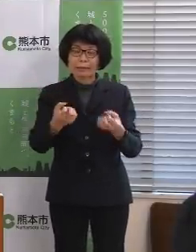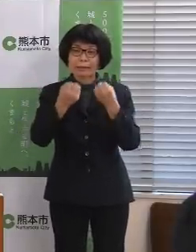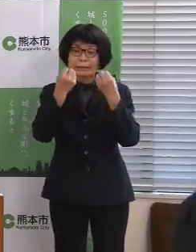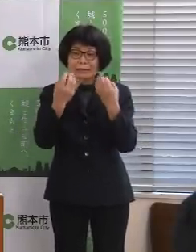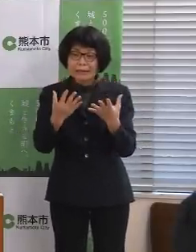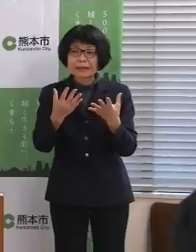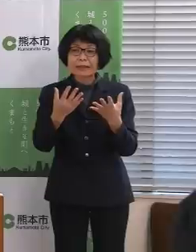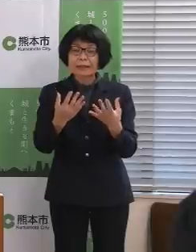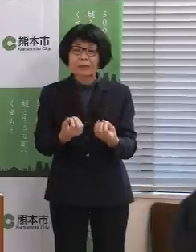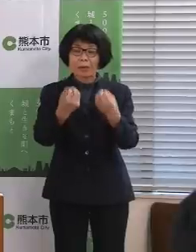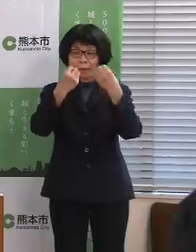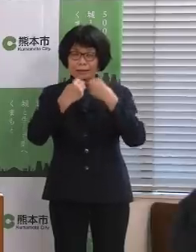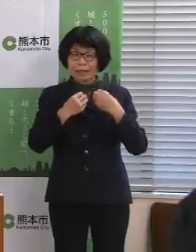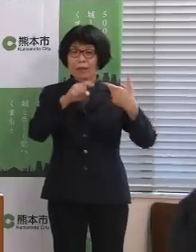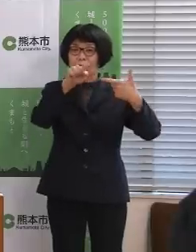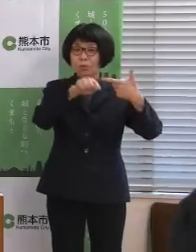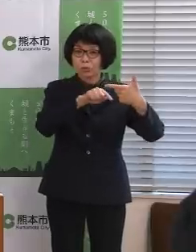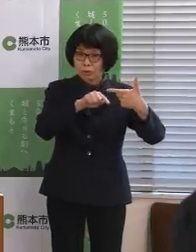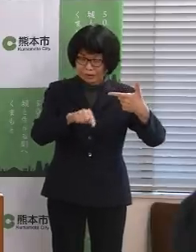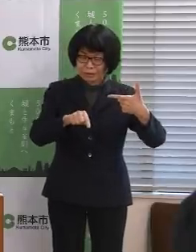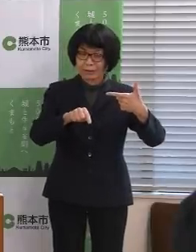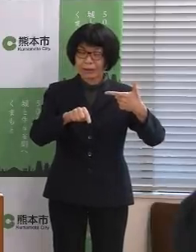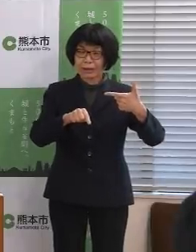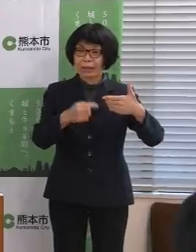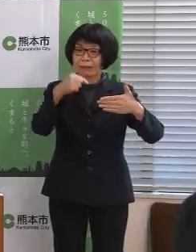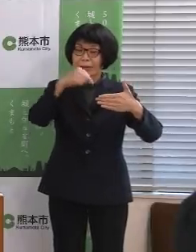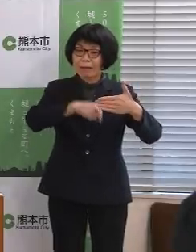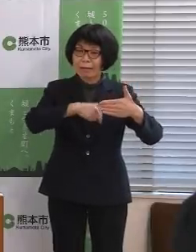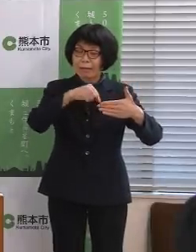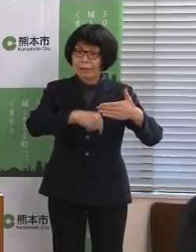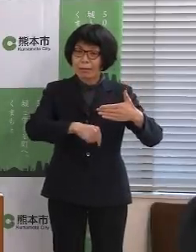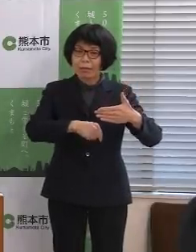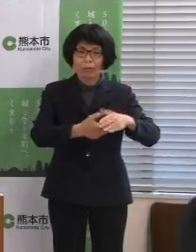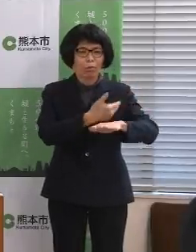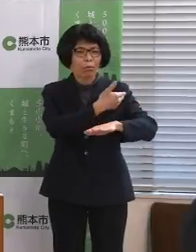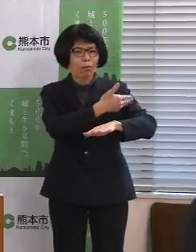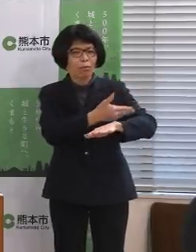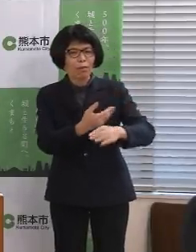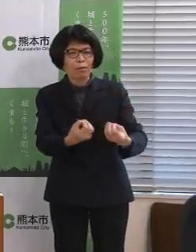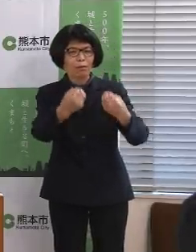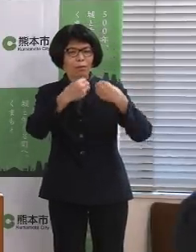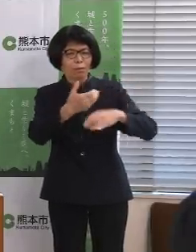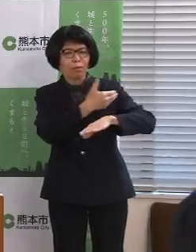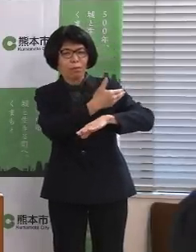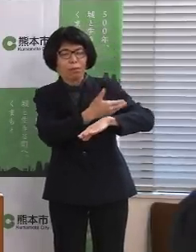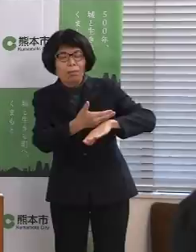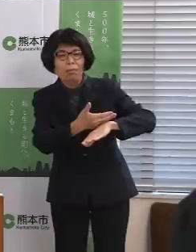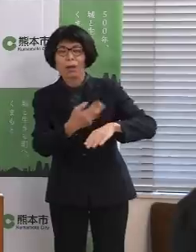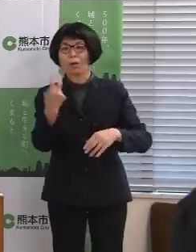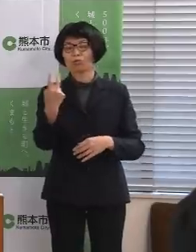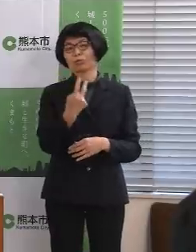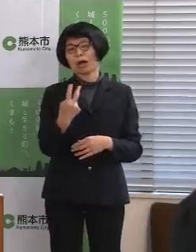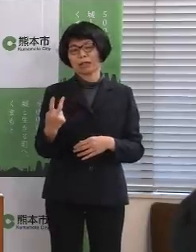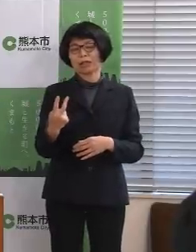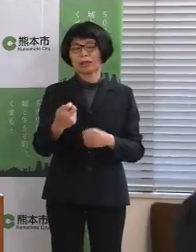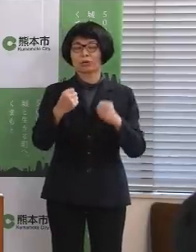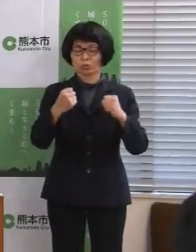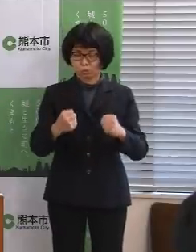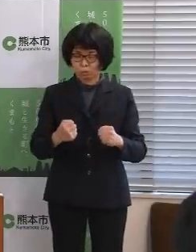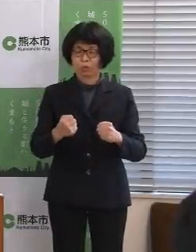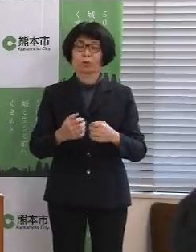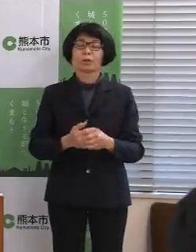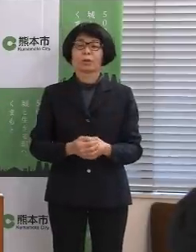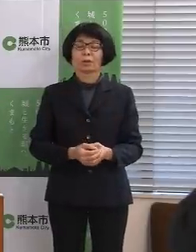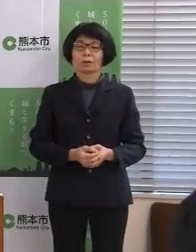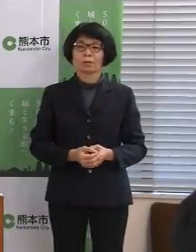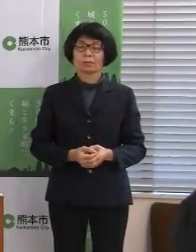感染者が6名、うち感染源が不明なリンクなし感染者が2名確認をされておりま